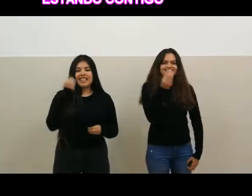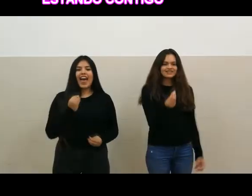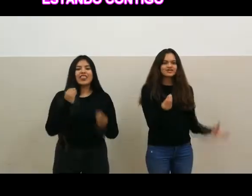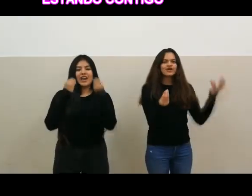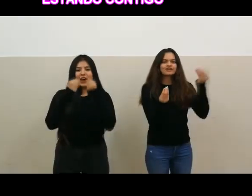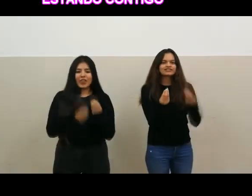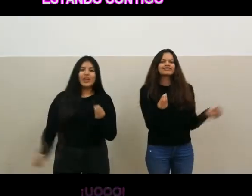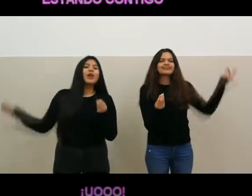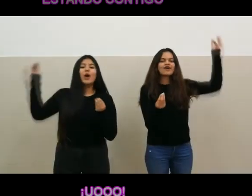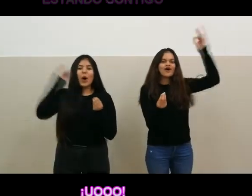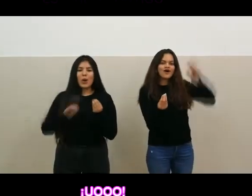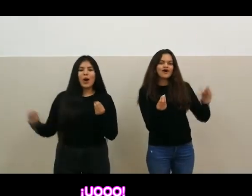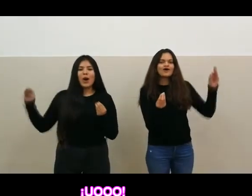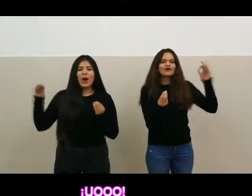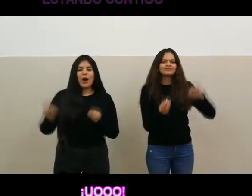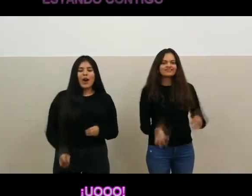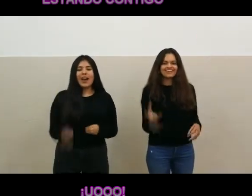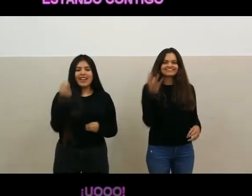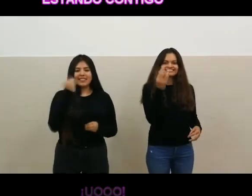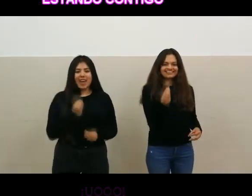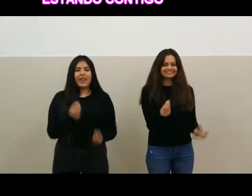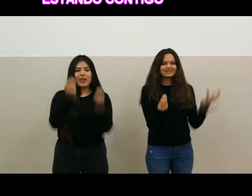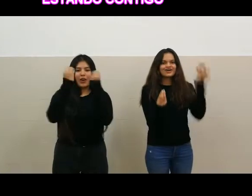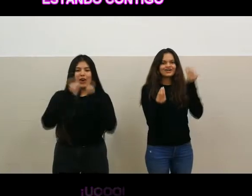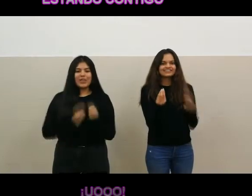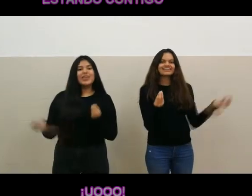Estando contigo, estando